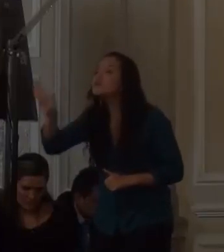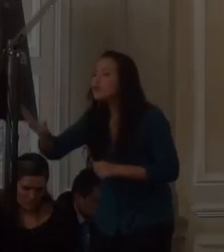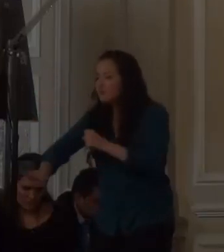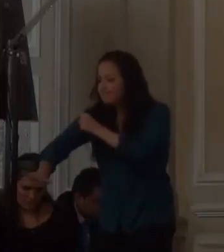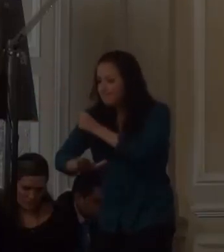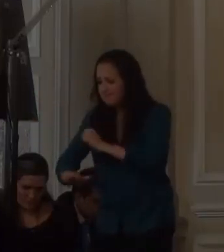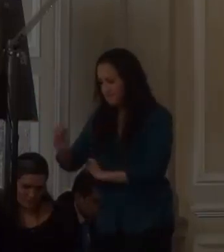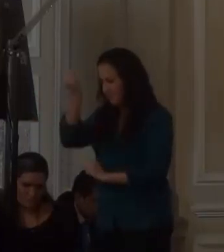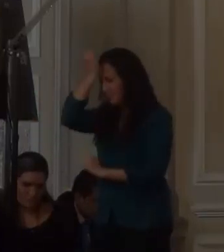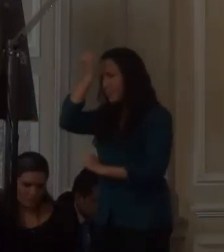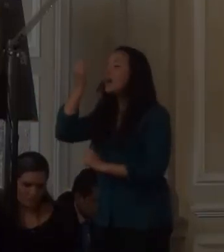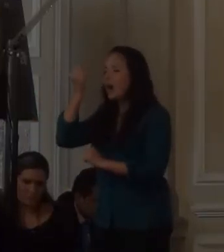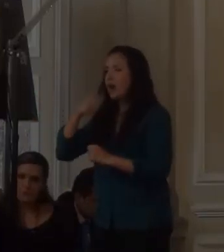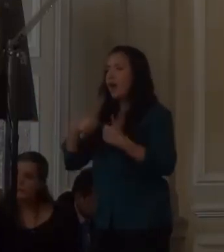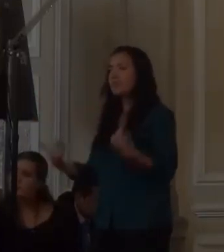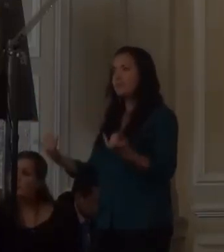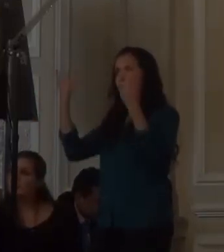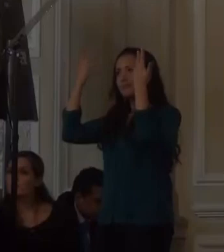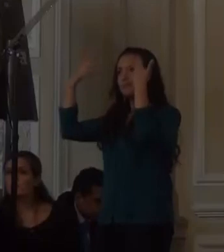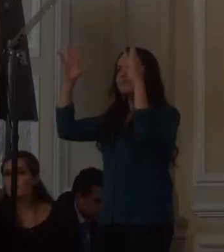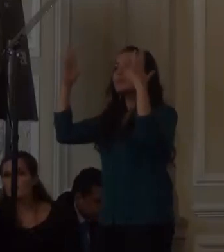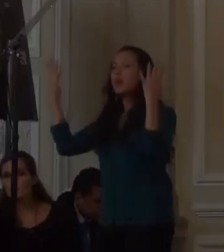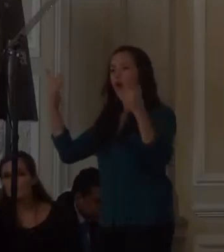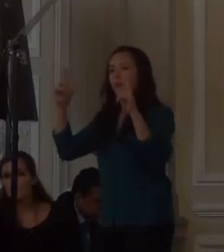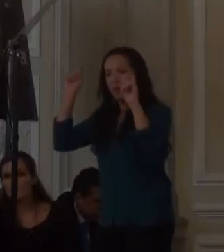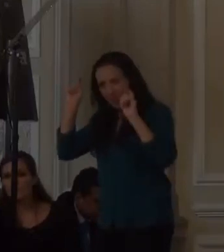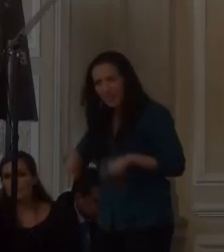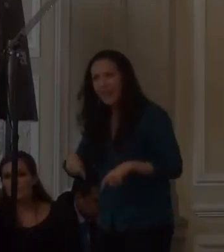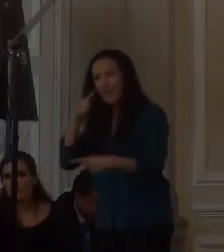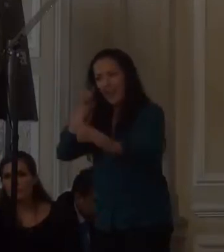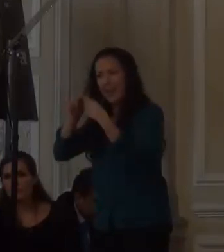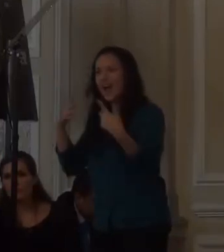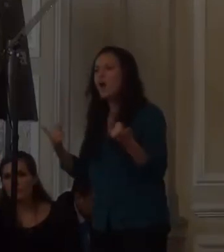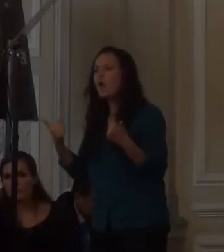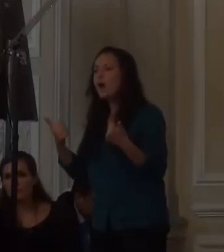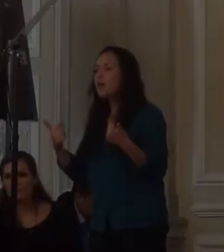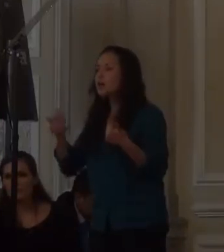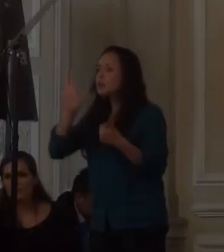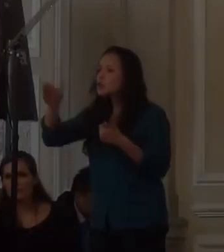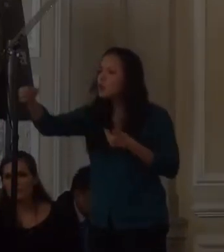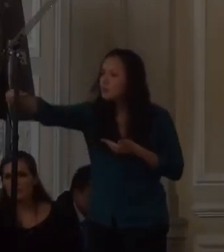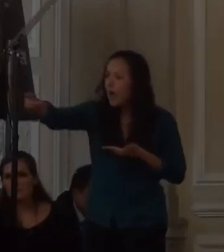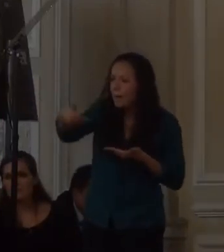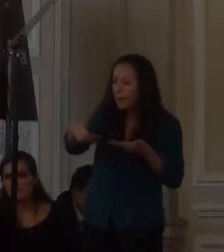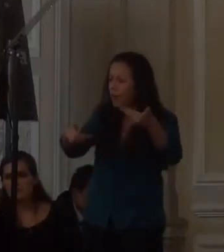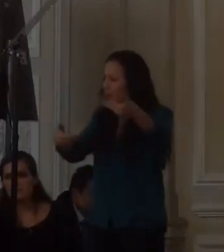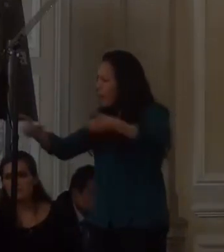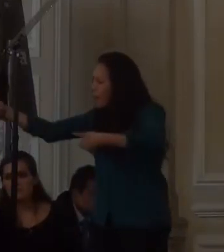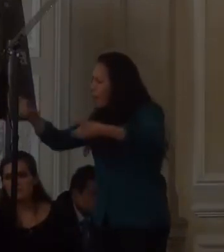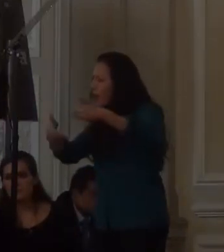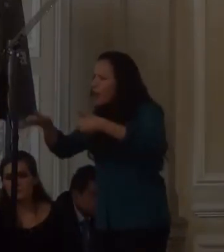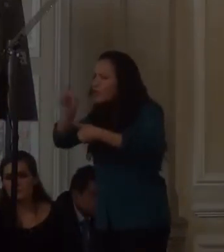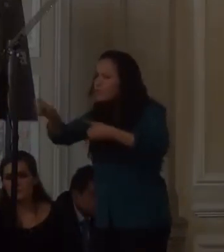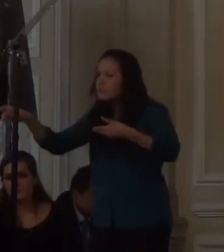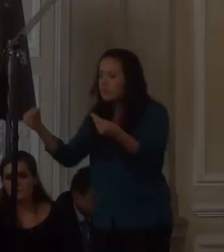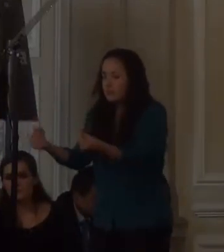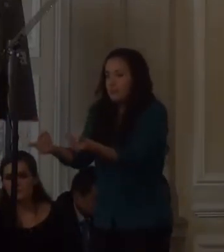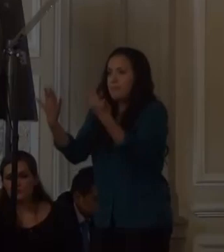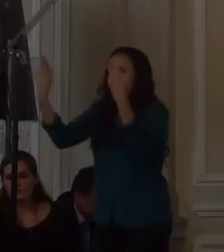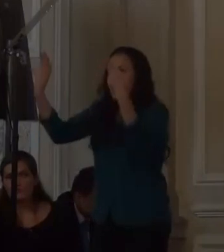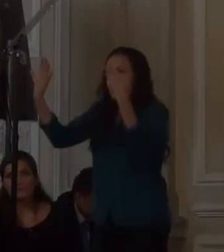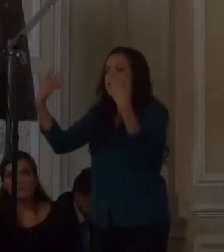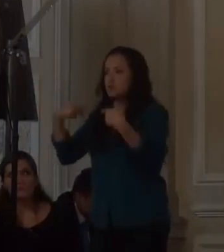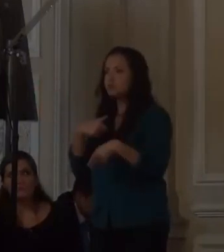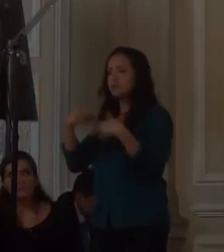y celebramos, como debe ser, su aporte, su valiosísimo aporte a nuestro